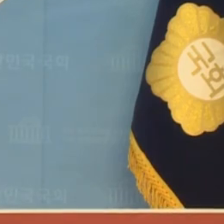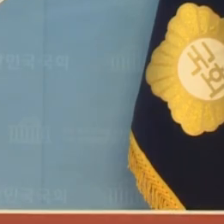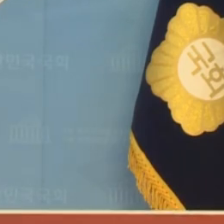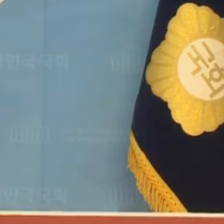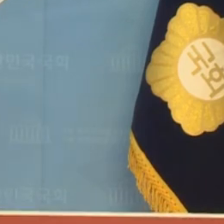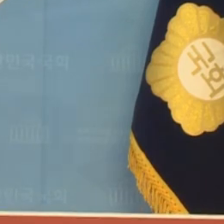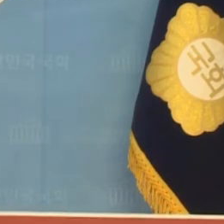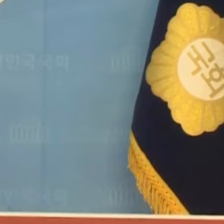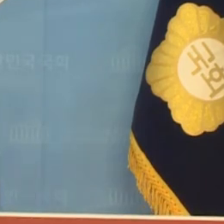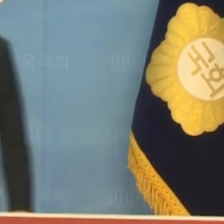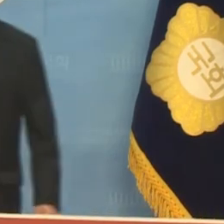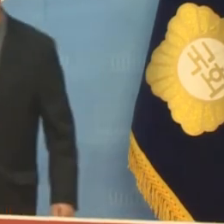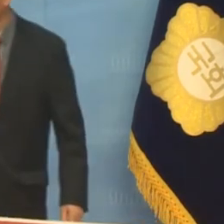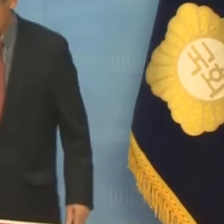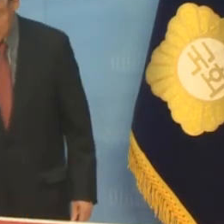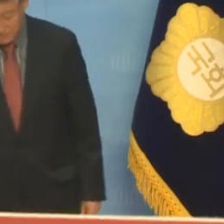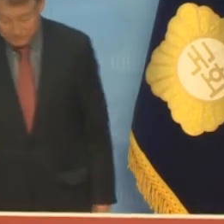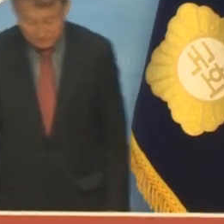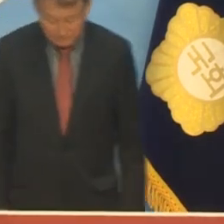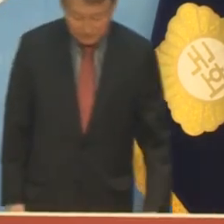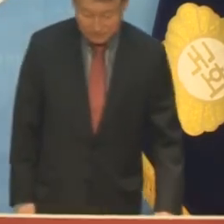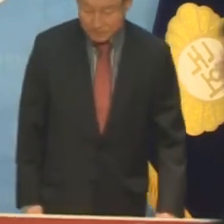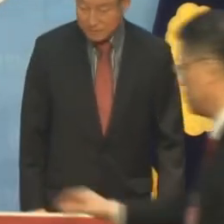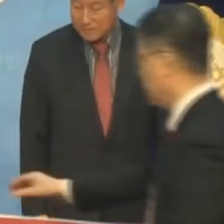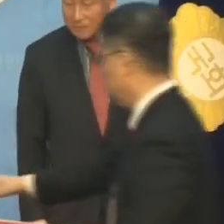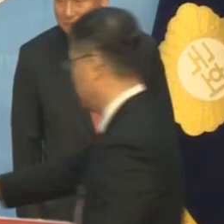이만큼 길을 올려.